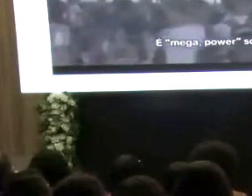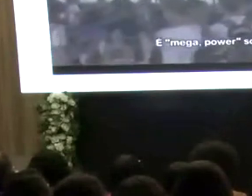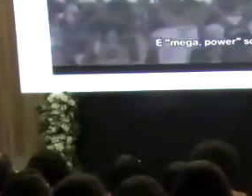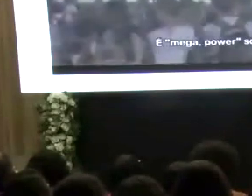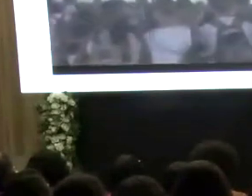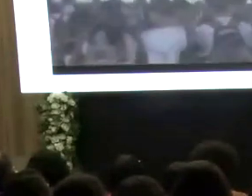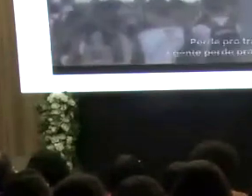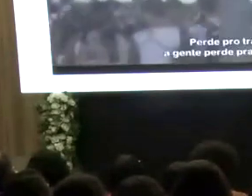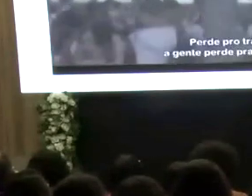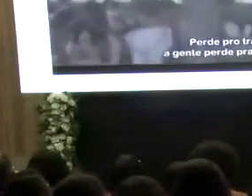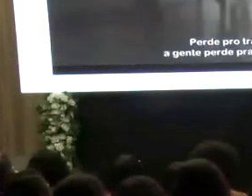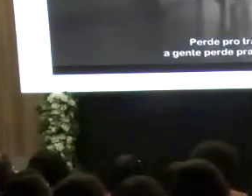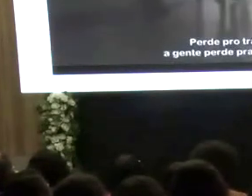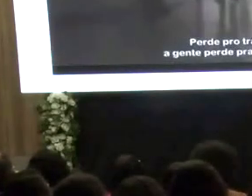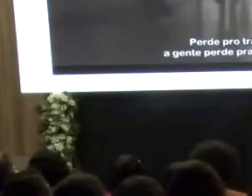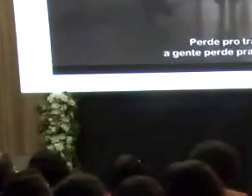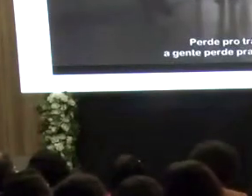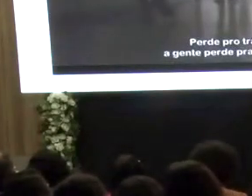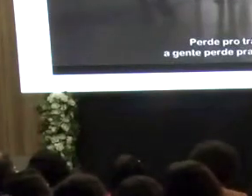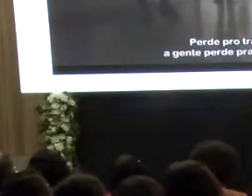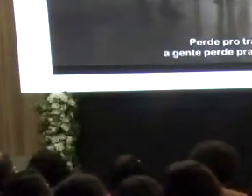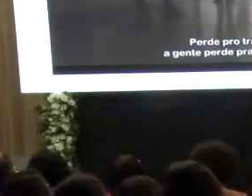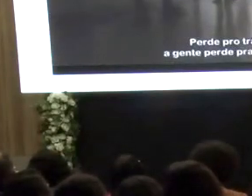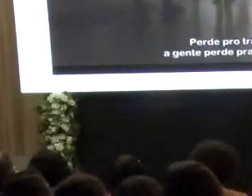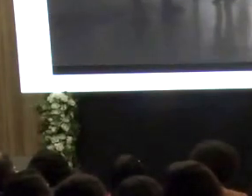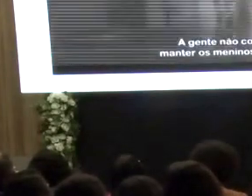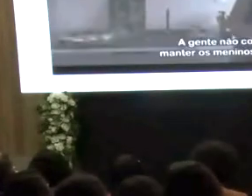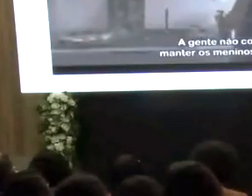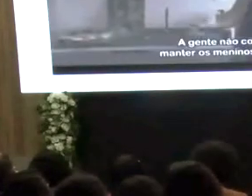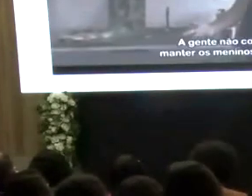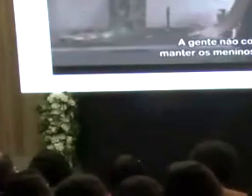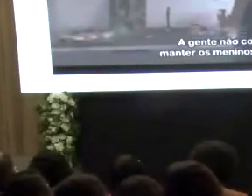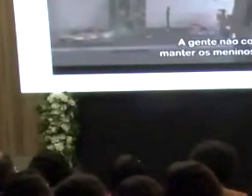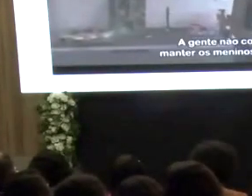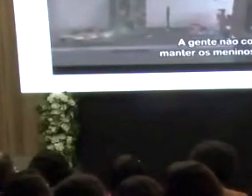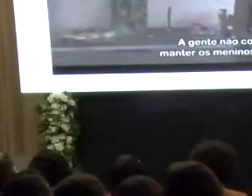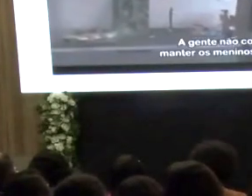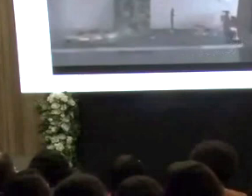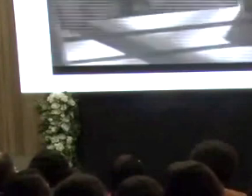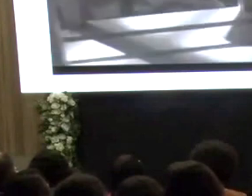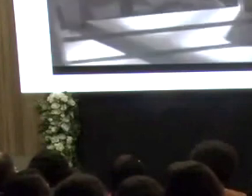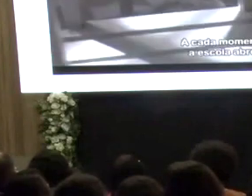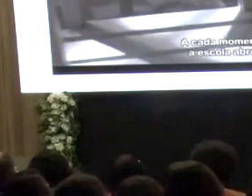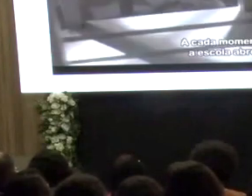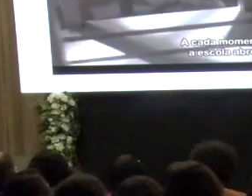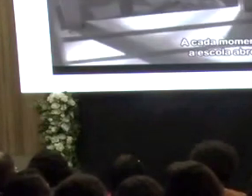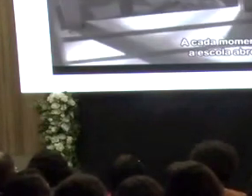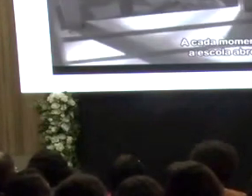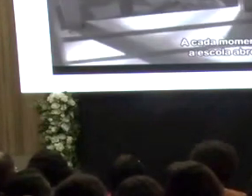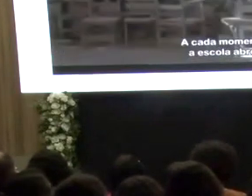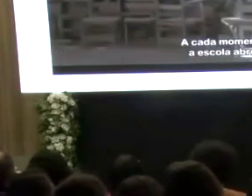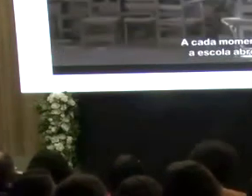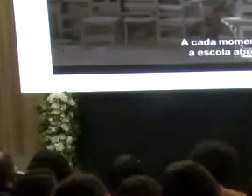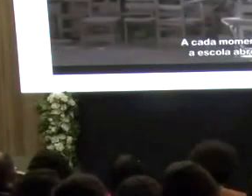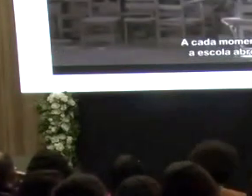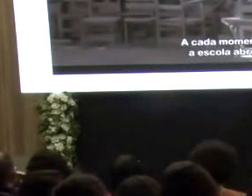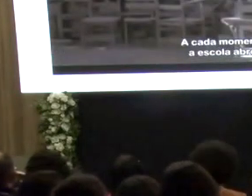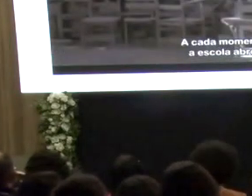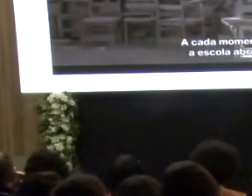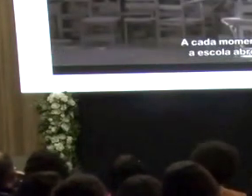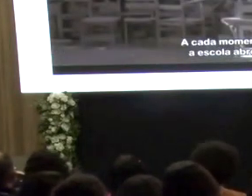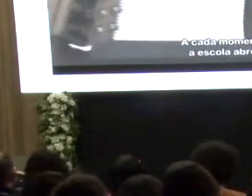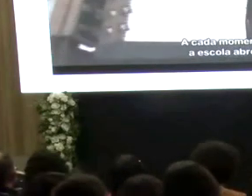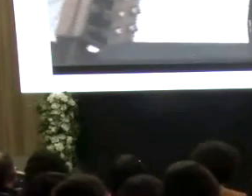power sobrevivente. Perde pro tráfico, a gente perde pra gravidez, a gente não consegue manter os meninos na escola. A cada momento que a